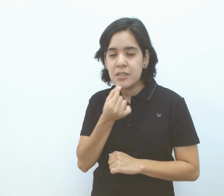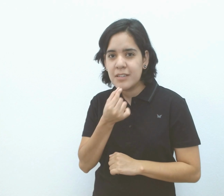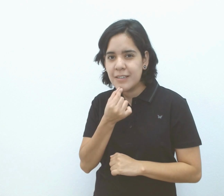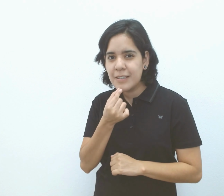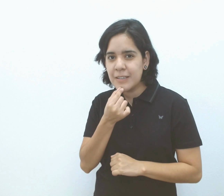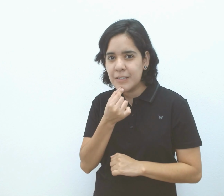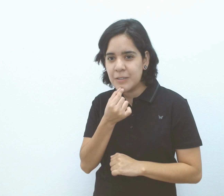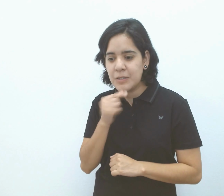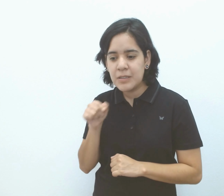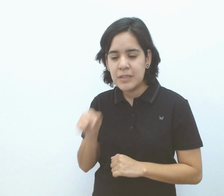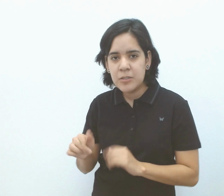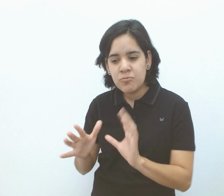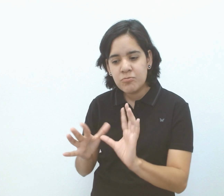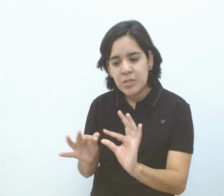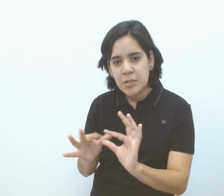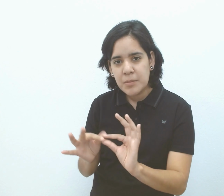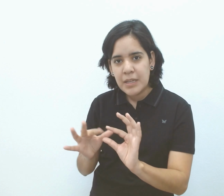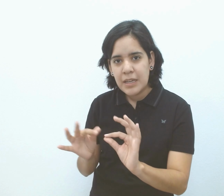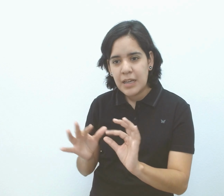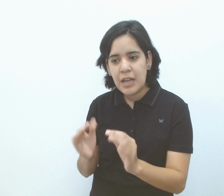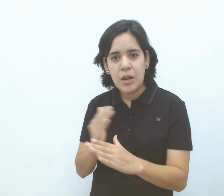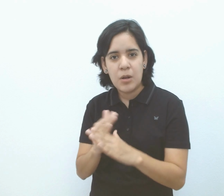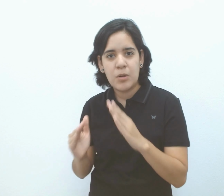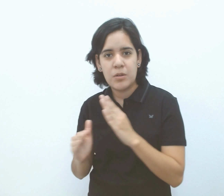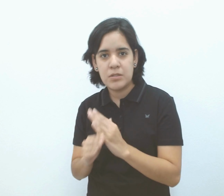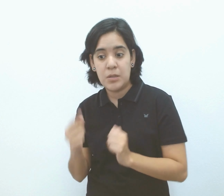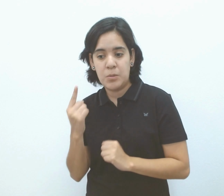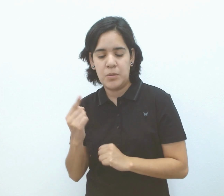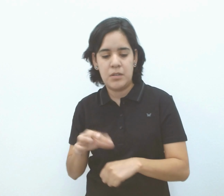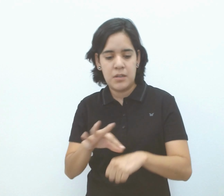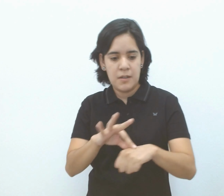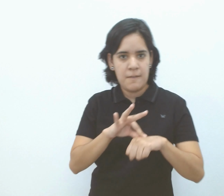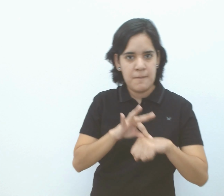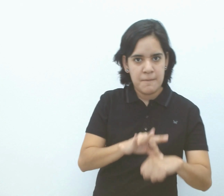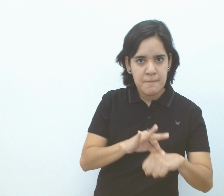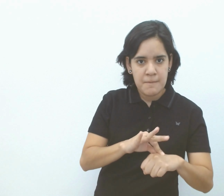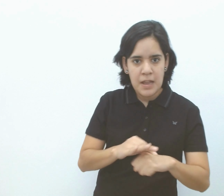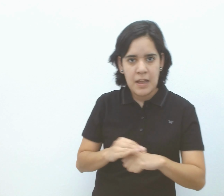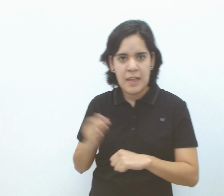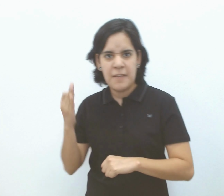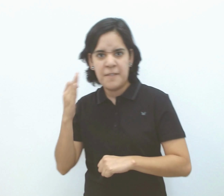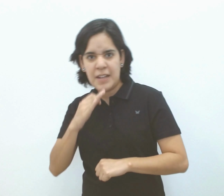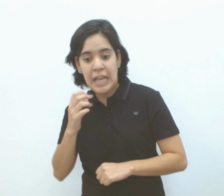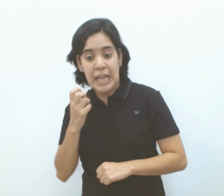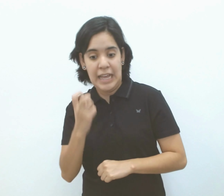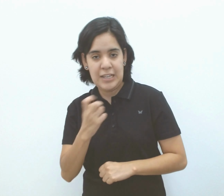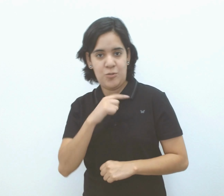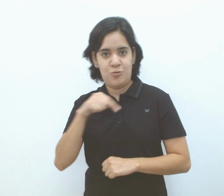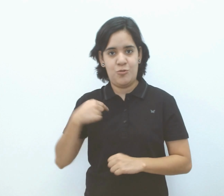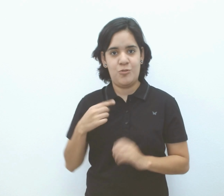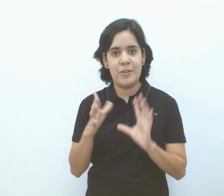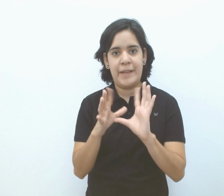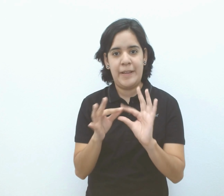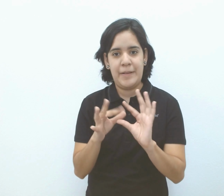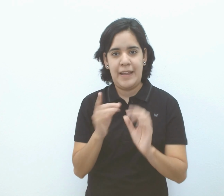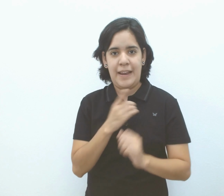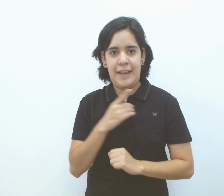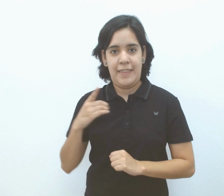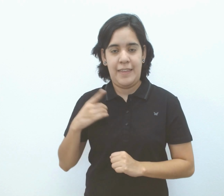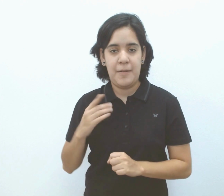importante trabajar con los niños es la diferencia entre la fantasía y la realidad. De hecho, es un objetivo en particular para niños en etapa preescolar, porque los niños tienen